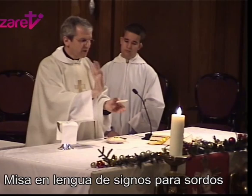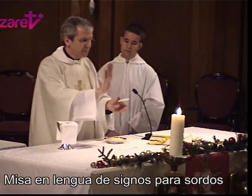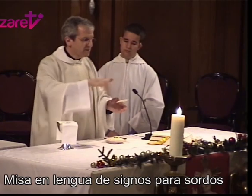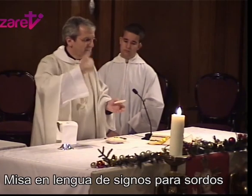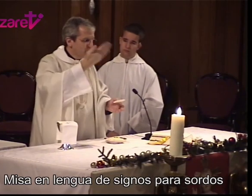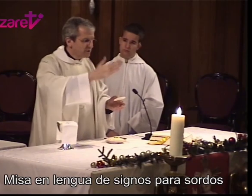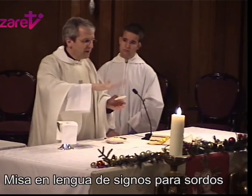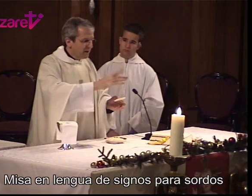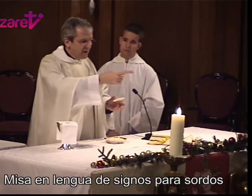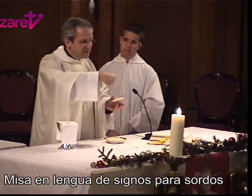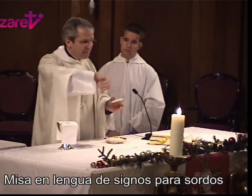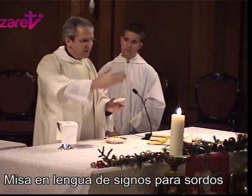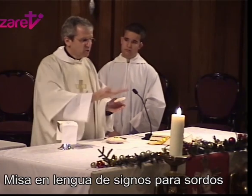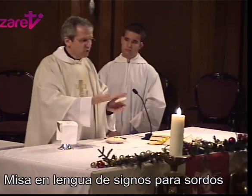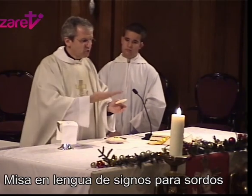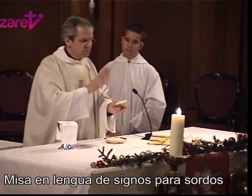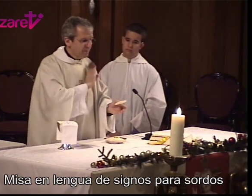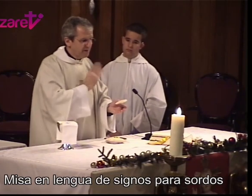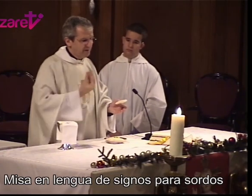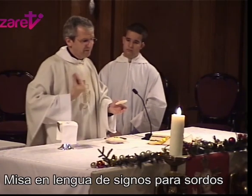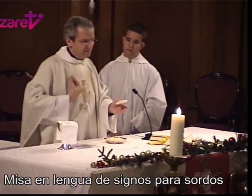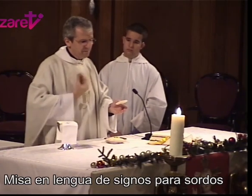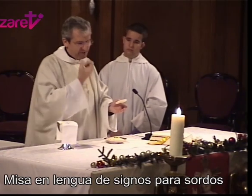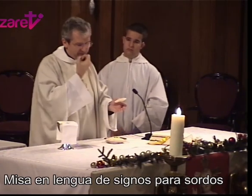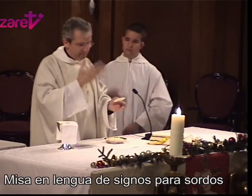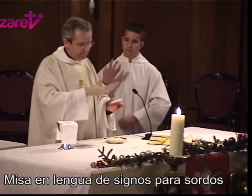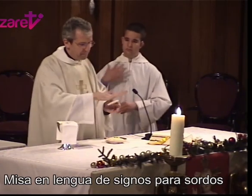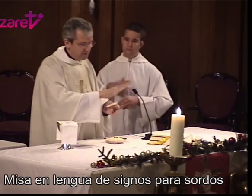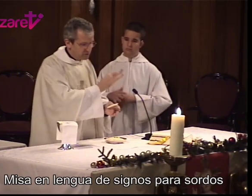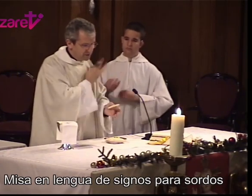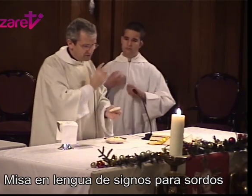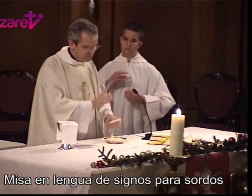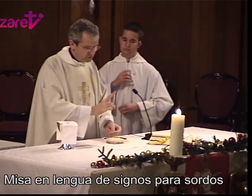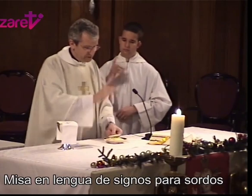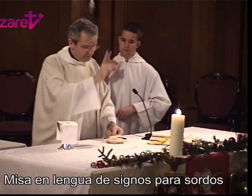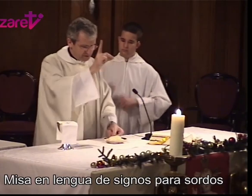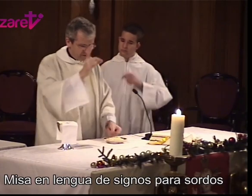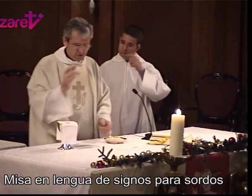te presentamos. Él será para nosotros pan de vida. Bendito seas por siempre,